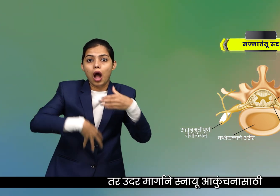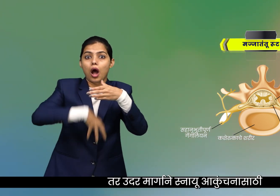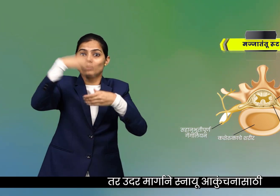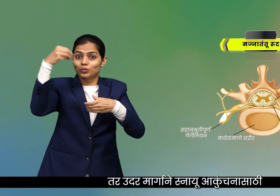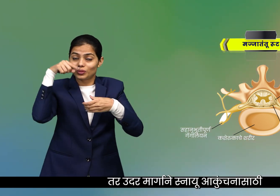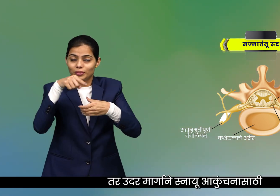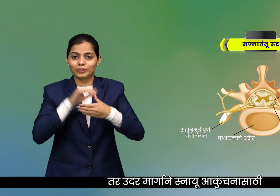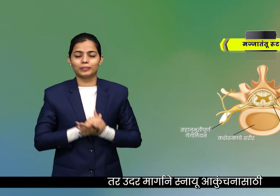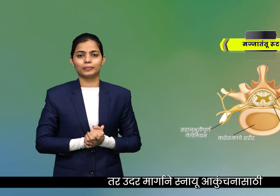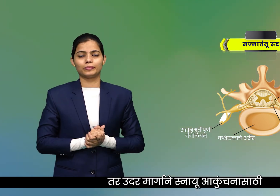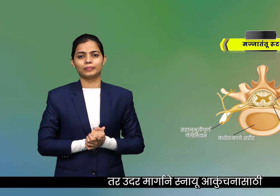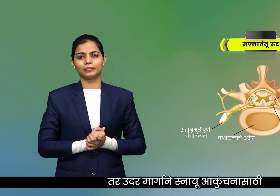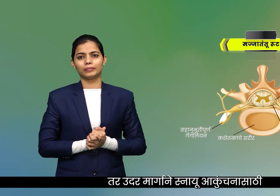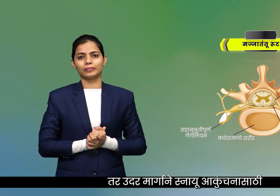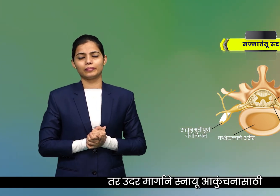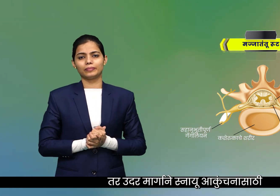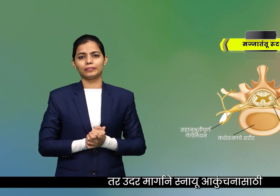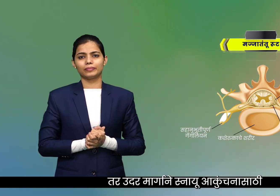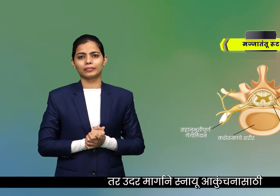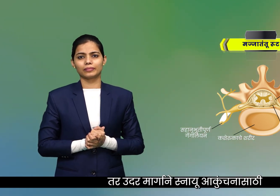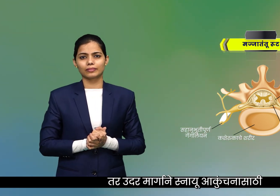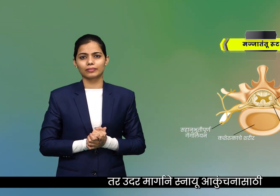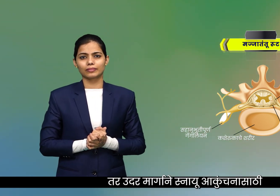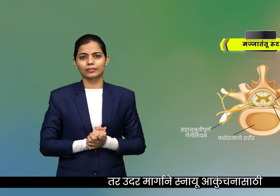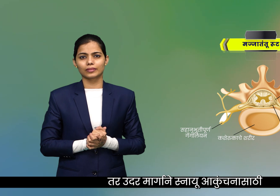तर उदर मार्गाने स्नायू आकुंचनासाठी